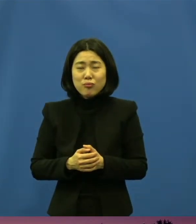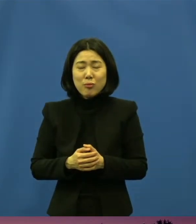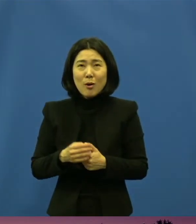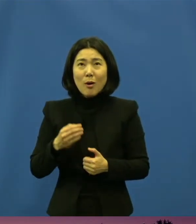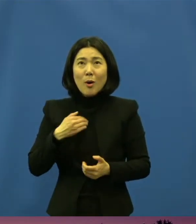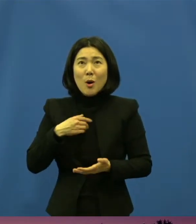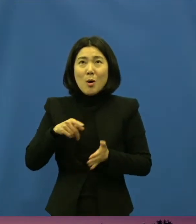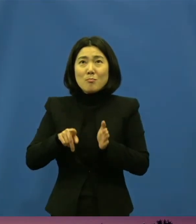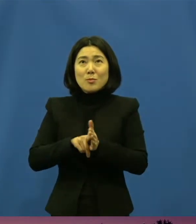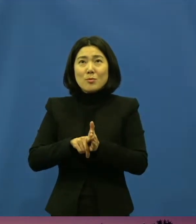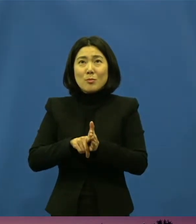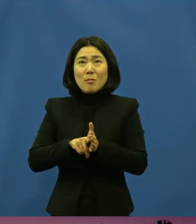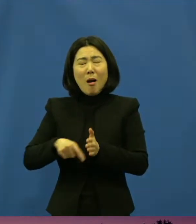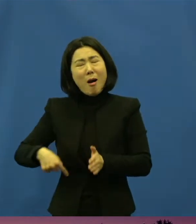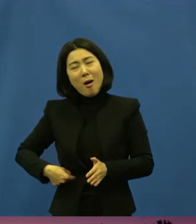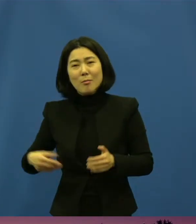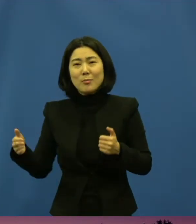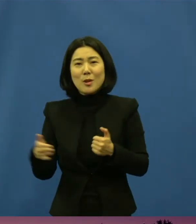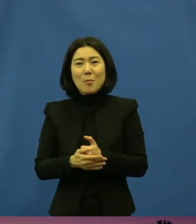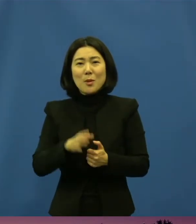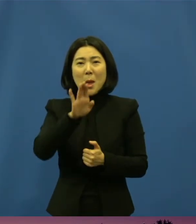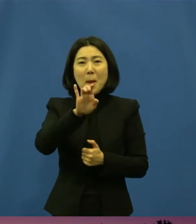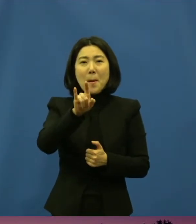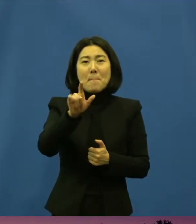사랑과 분류는 다른 거잖아요.